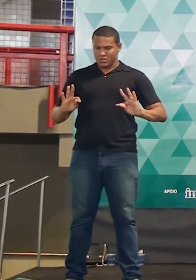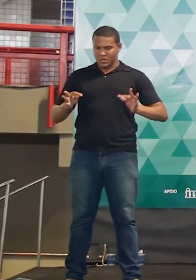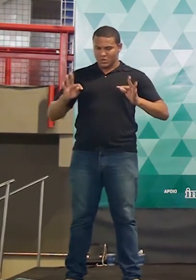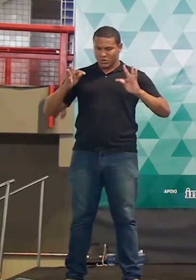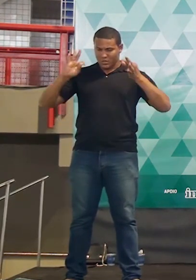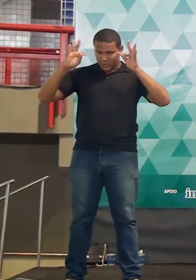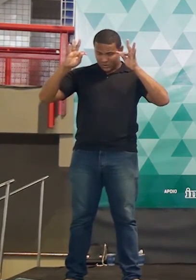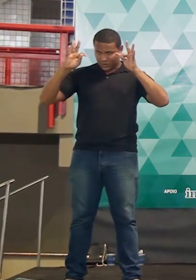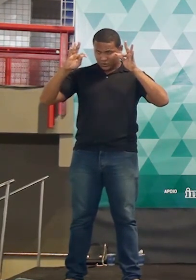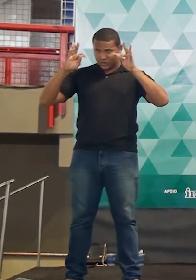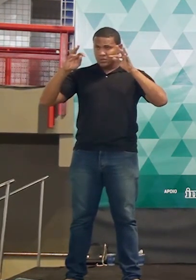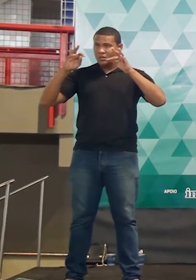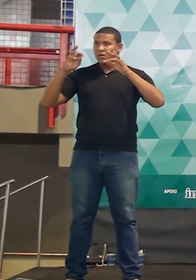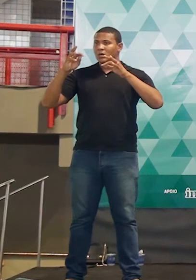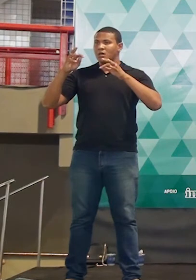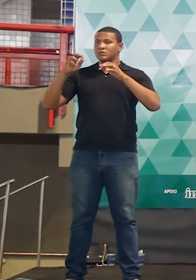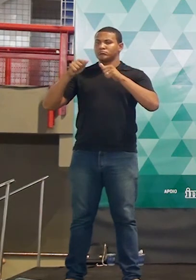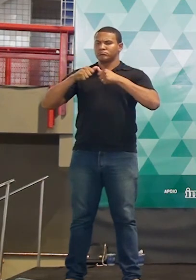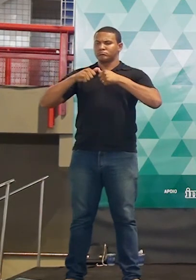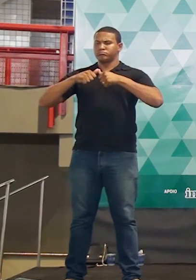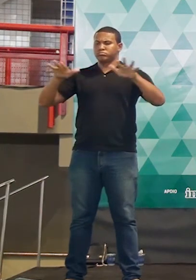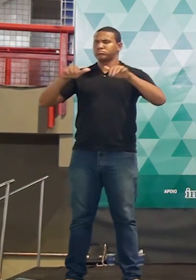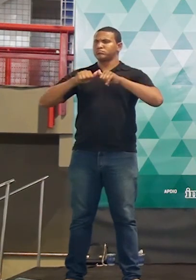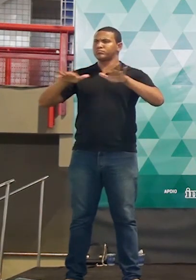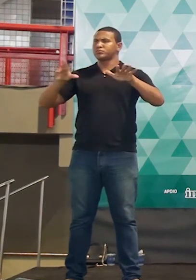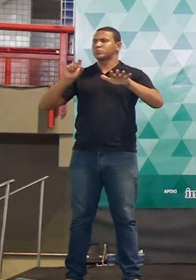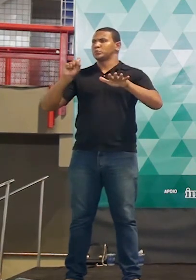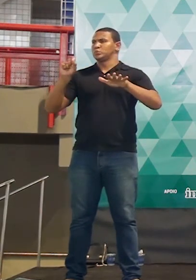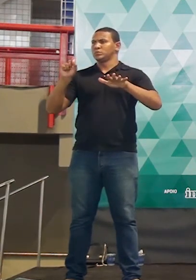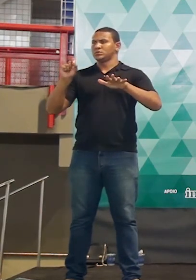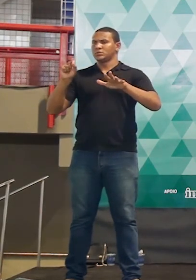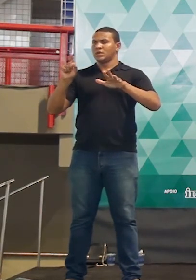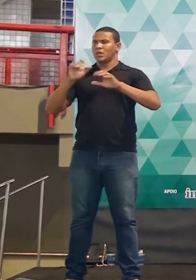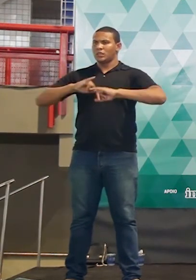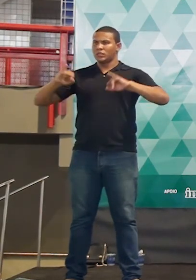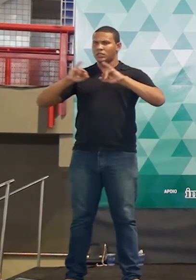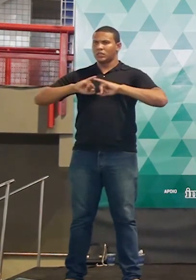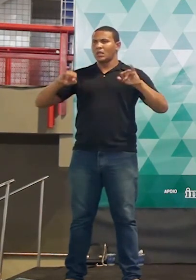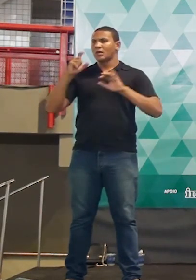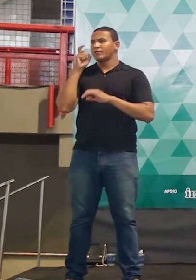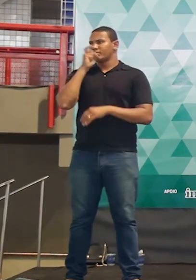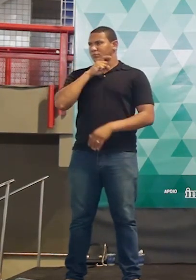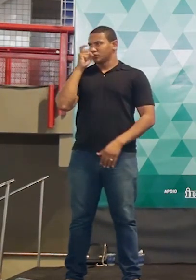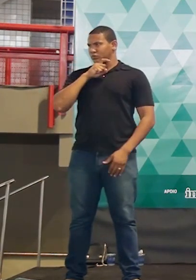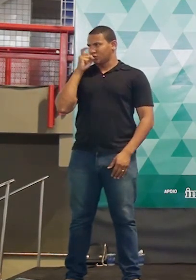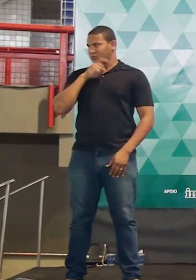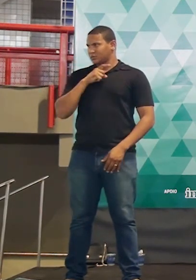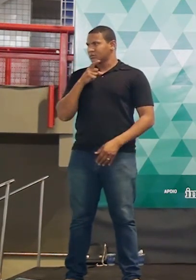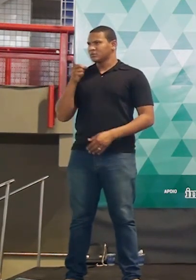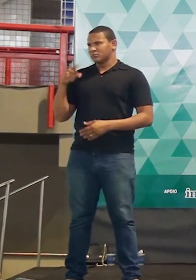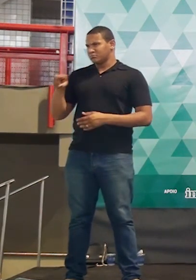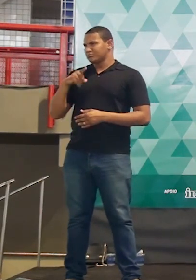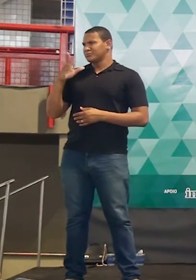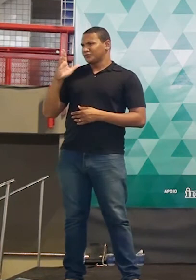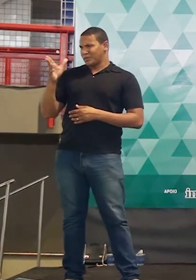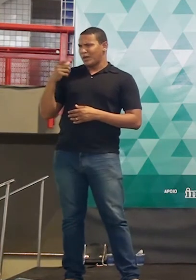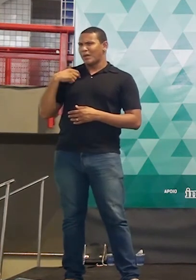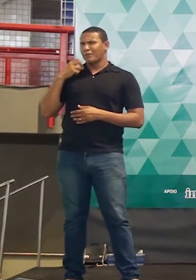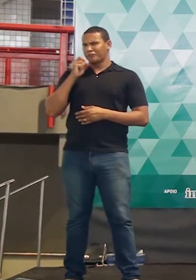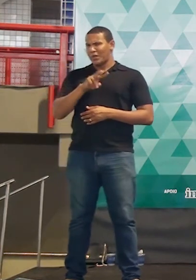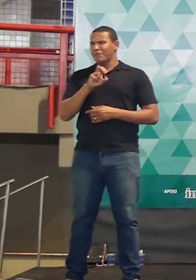falsas na era da tecnologia. A gente está vivenciando uma série de compartilhamentos,